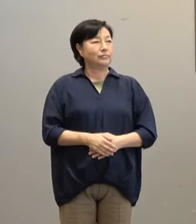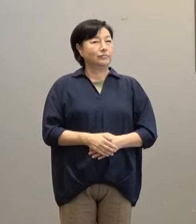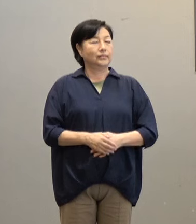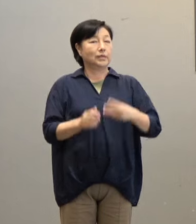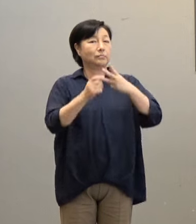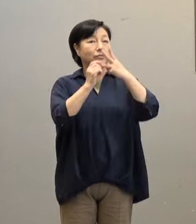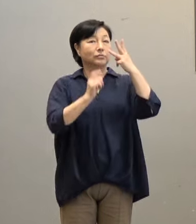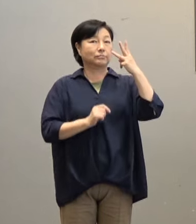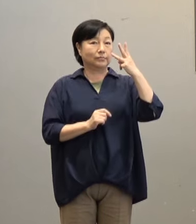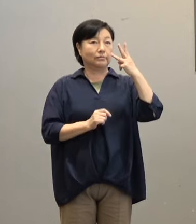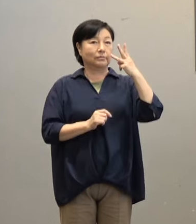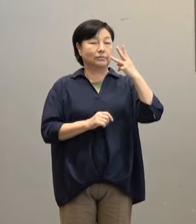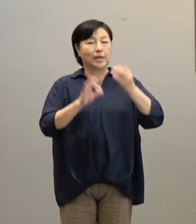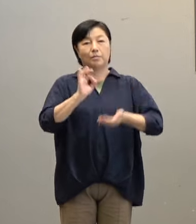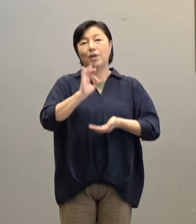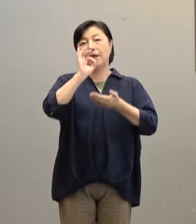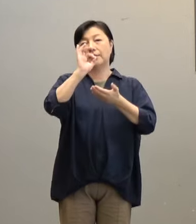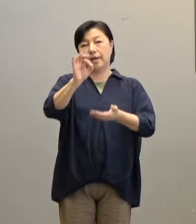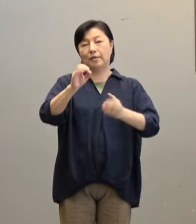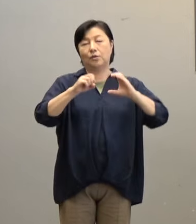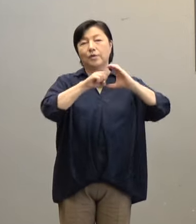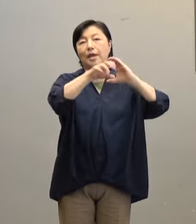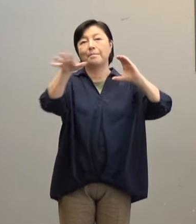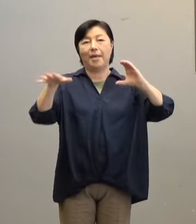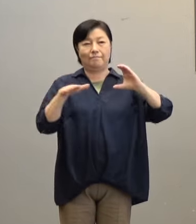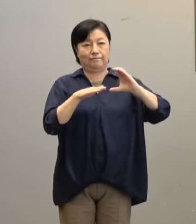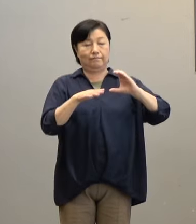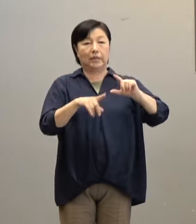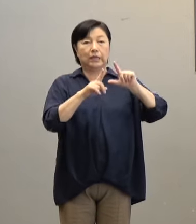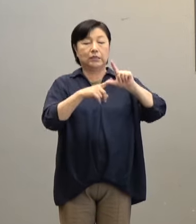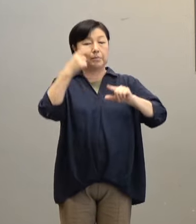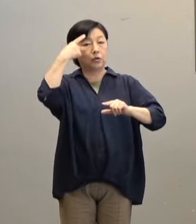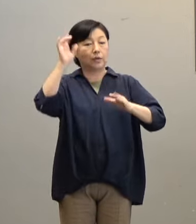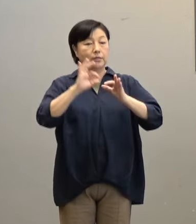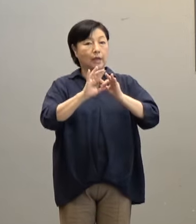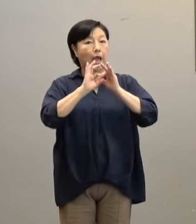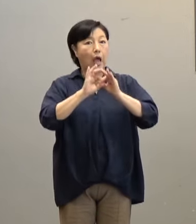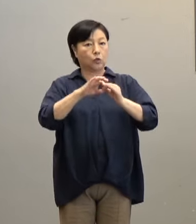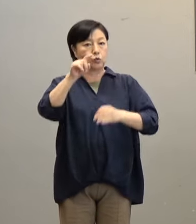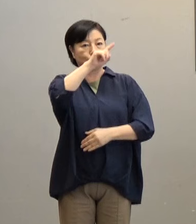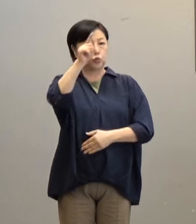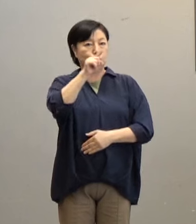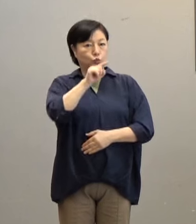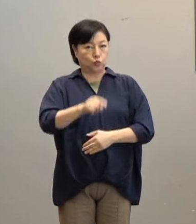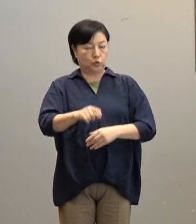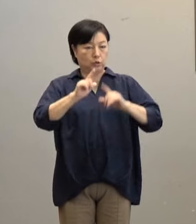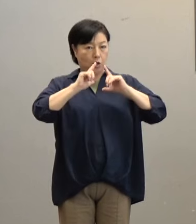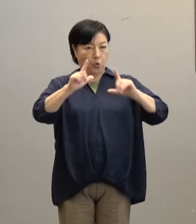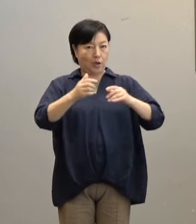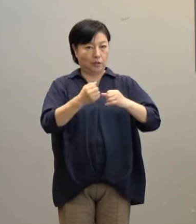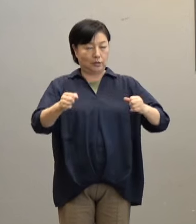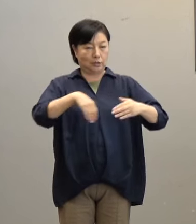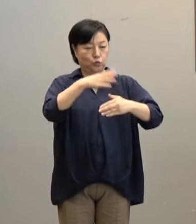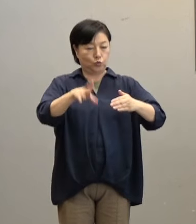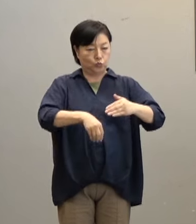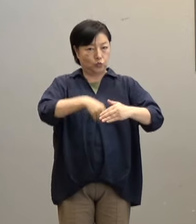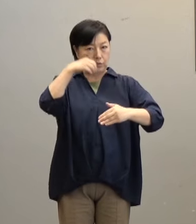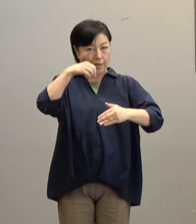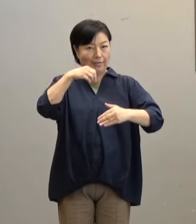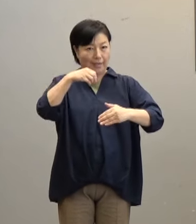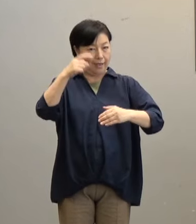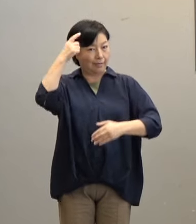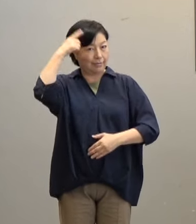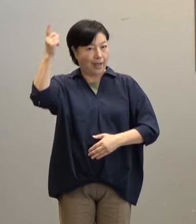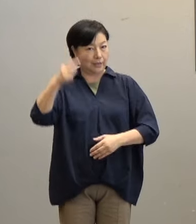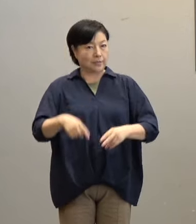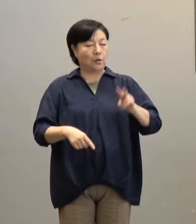3点目がプレゼントキャンペーンです。千葉の梨に関するクイズに答えた方に抽選で梨2キロが